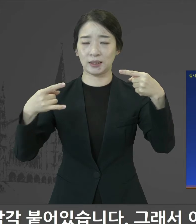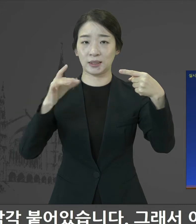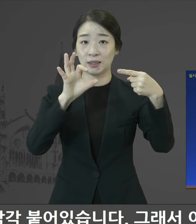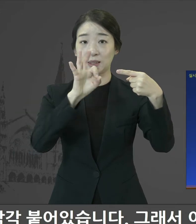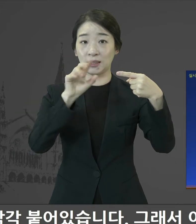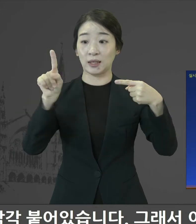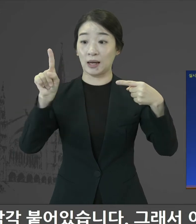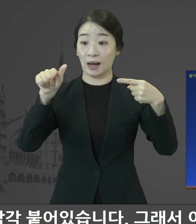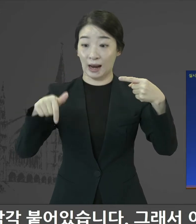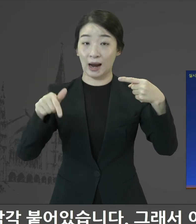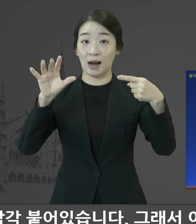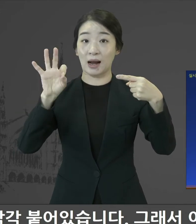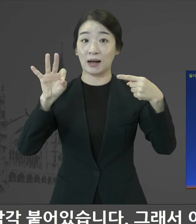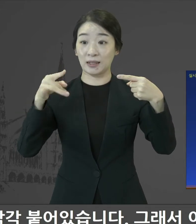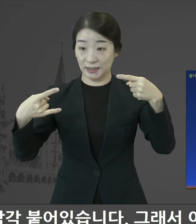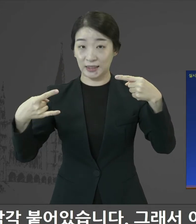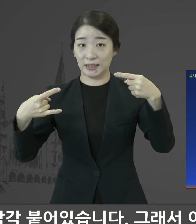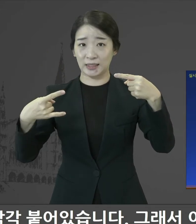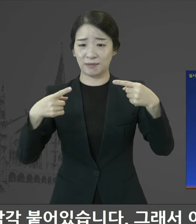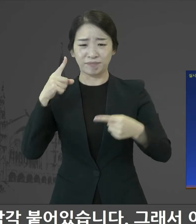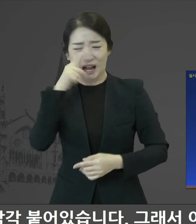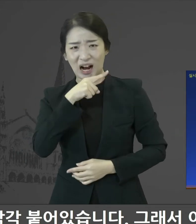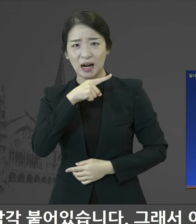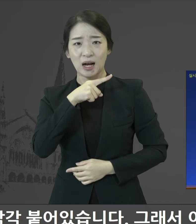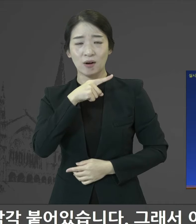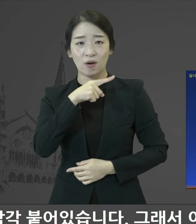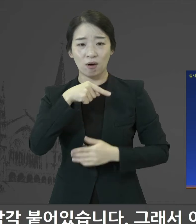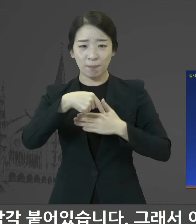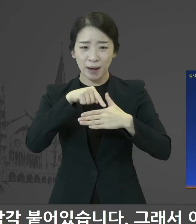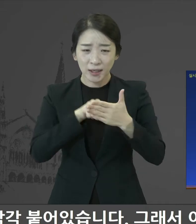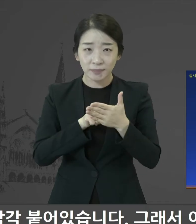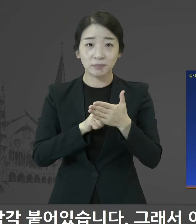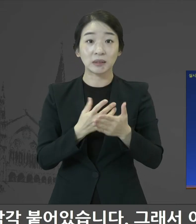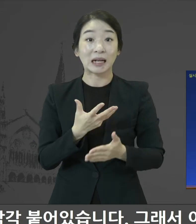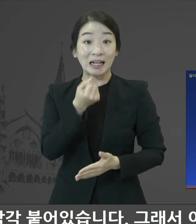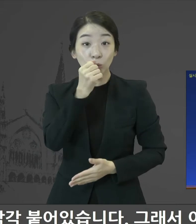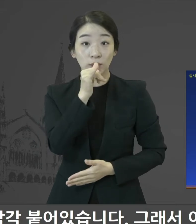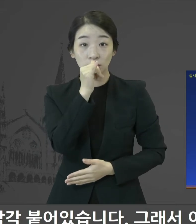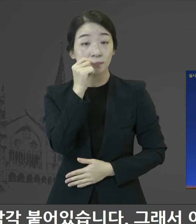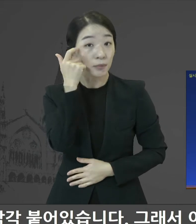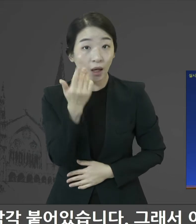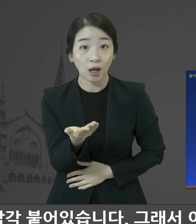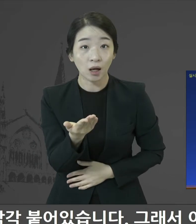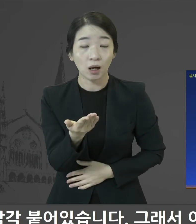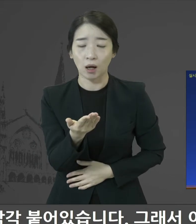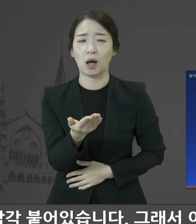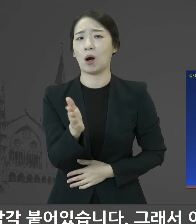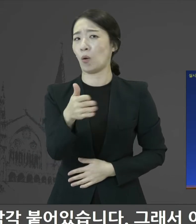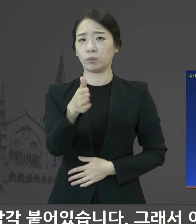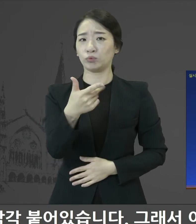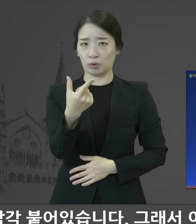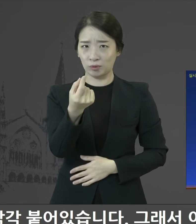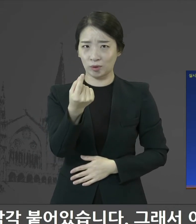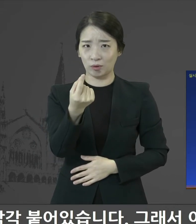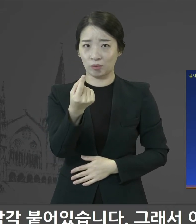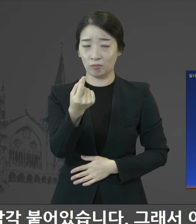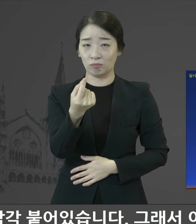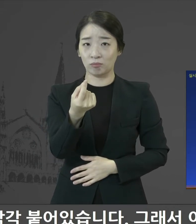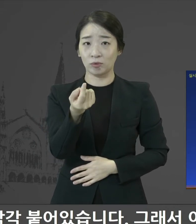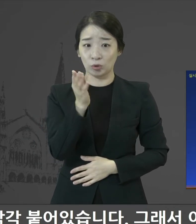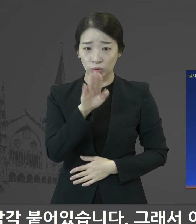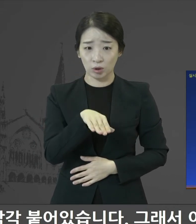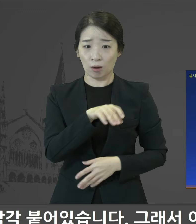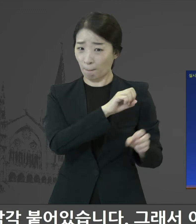악의 가지고 계십니까? 안 가지고 계실 가능성이 많아 보입니다. 근데 그걸